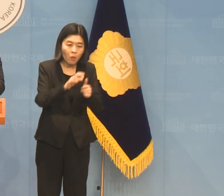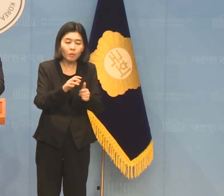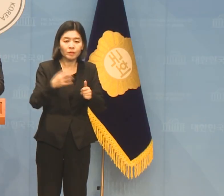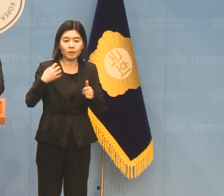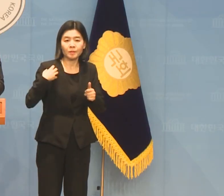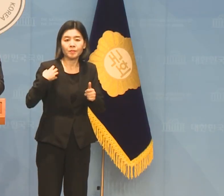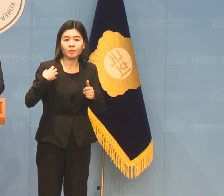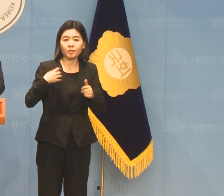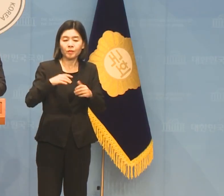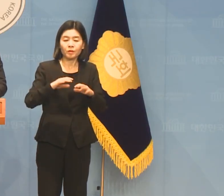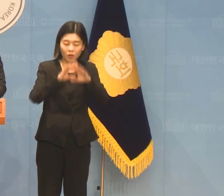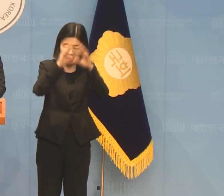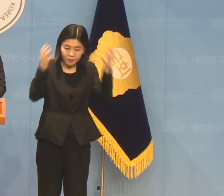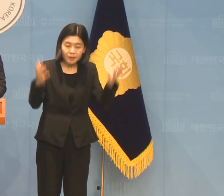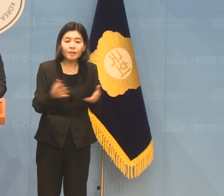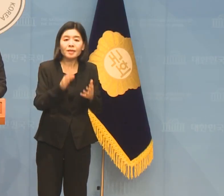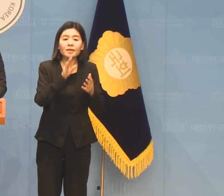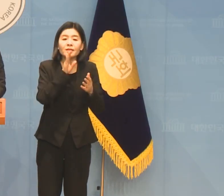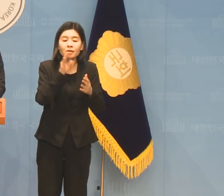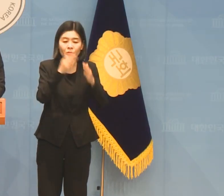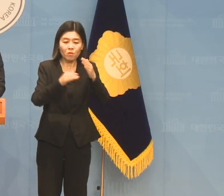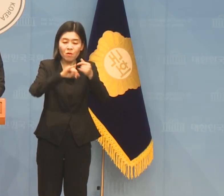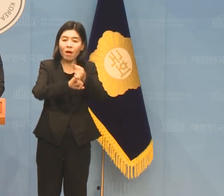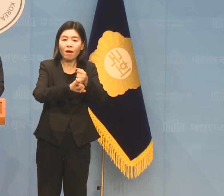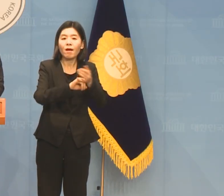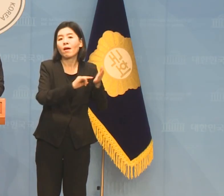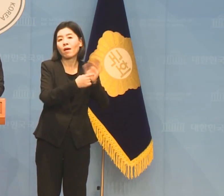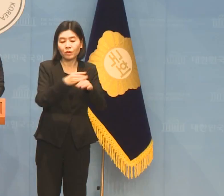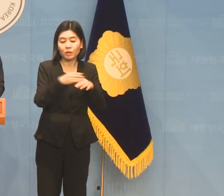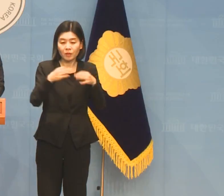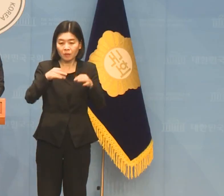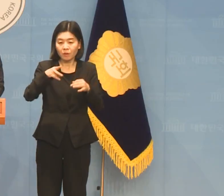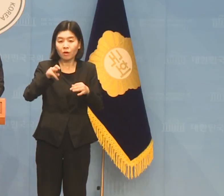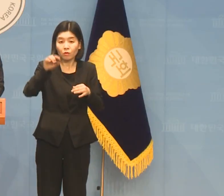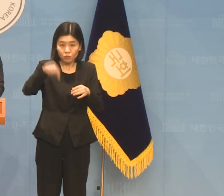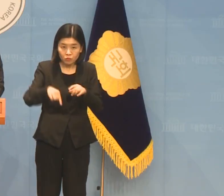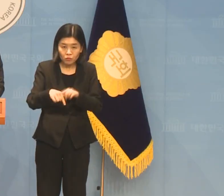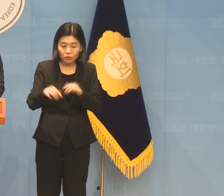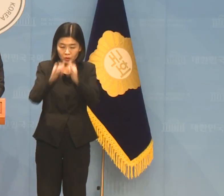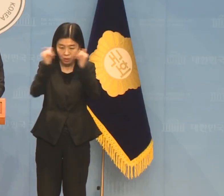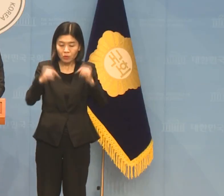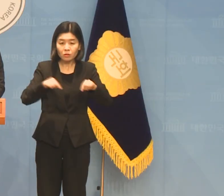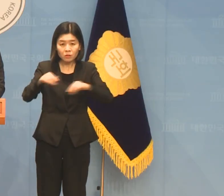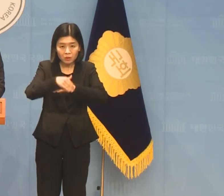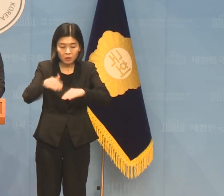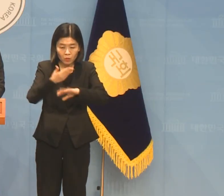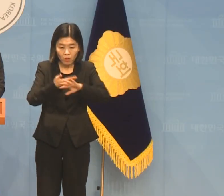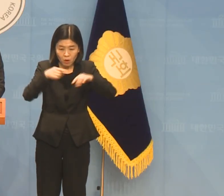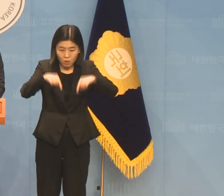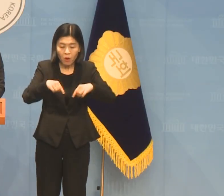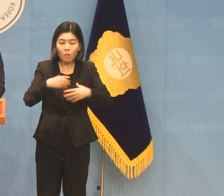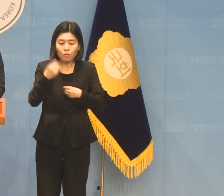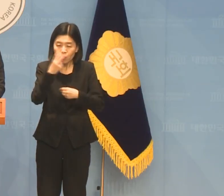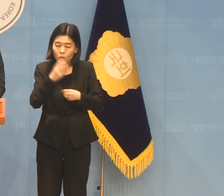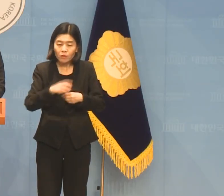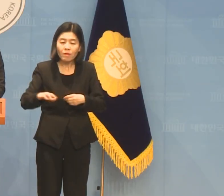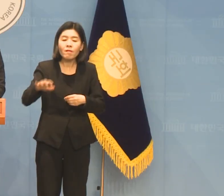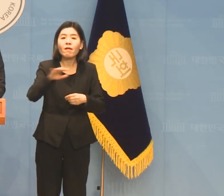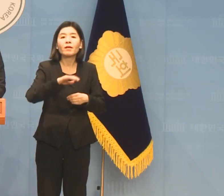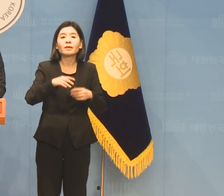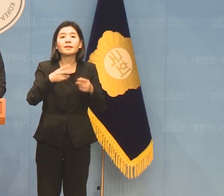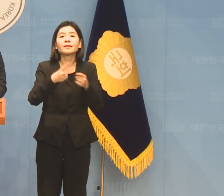전반을 아우르는 실질적 공약을 제시하고 있습니다. 김경수 후보 사회, 정치, 외교, 안보 등 전 분야를 아우르는 2차